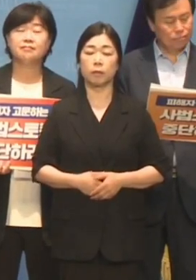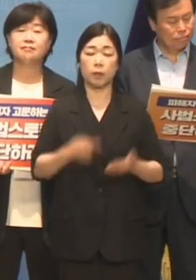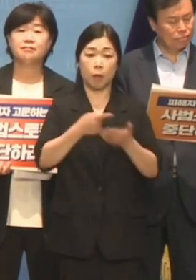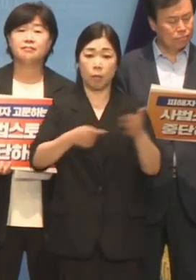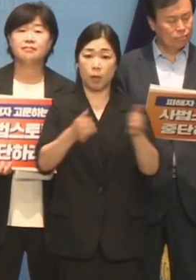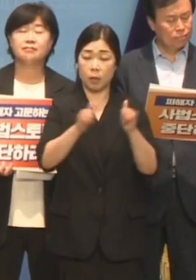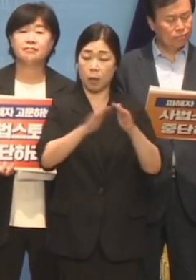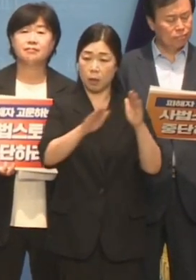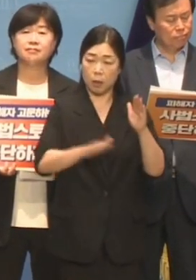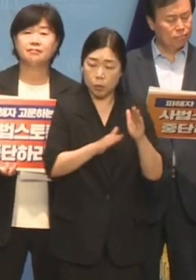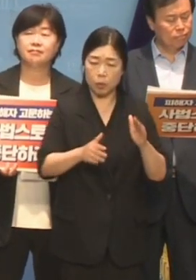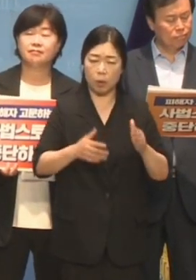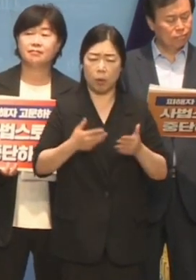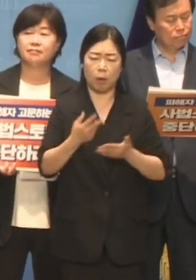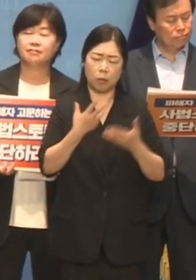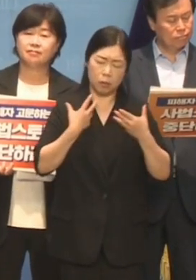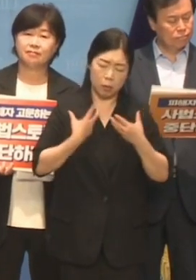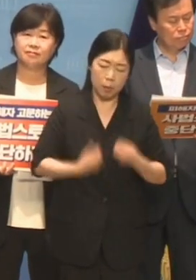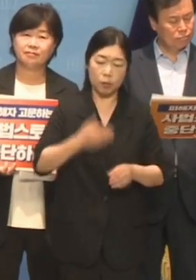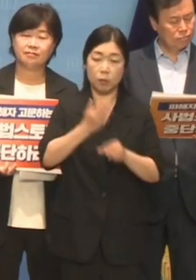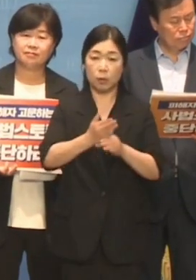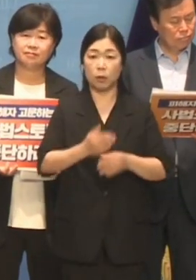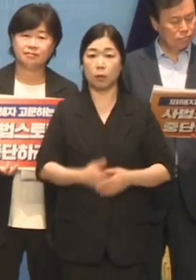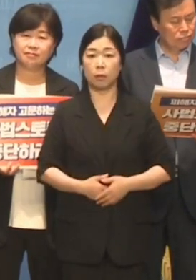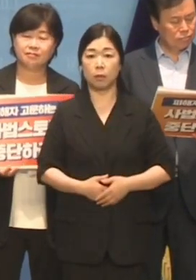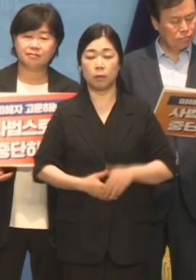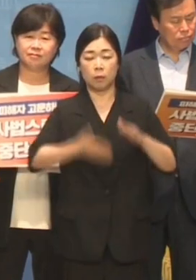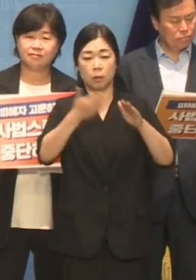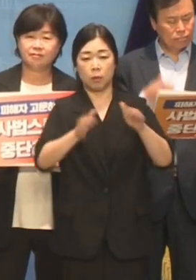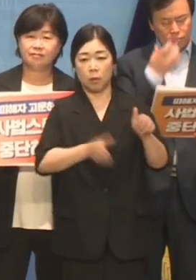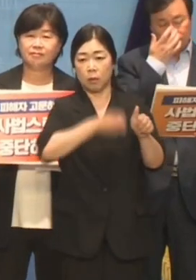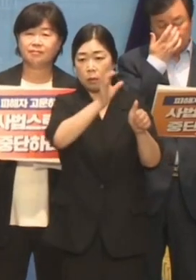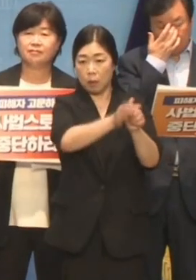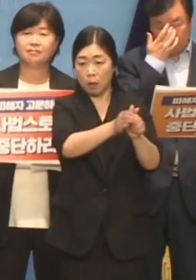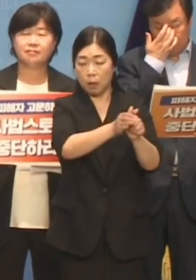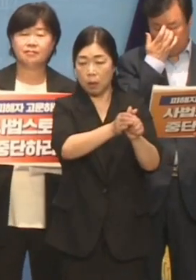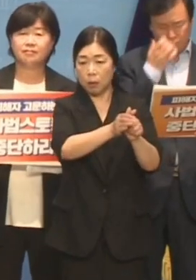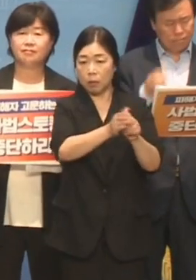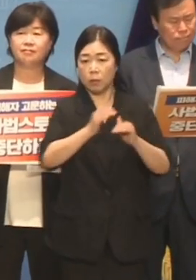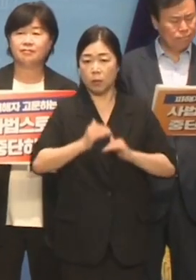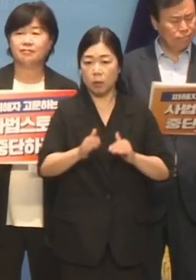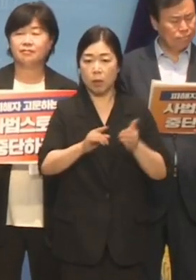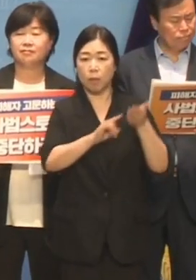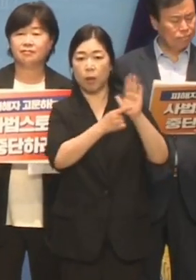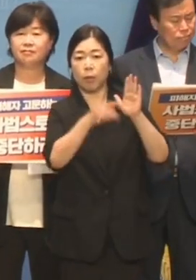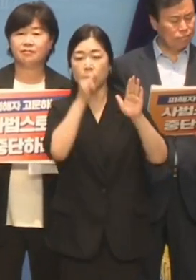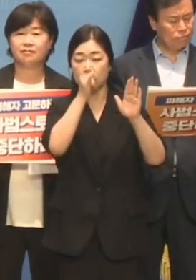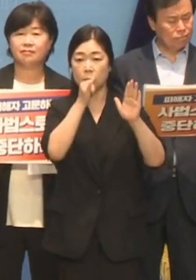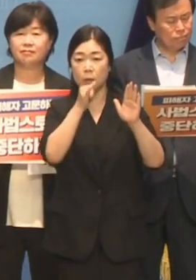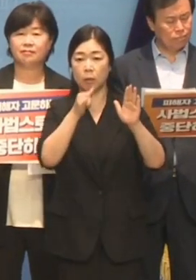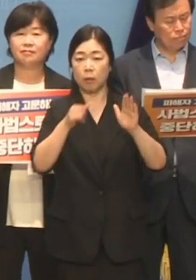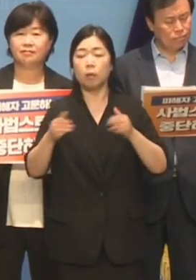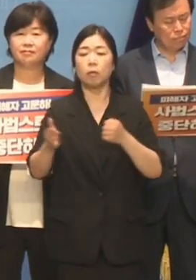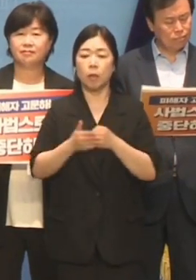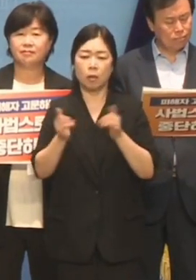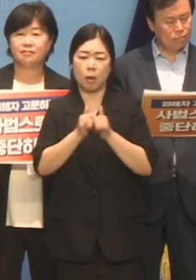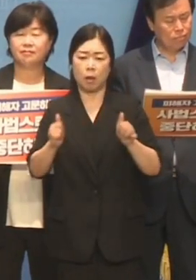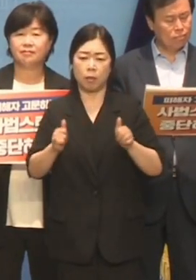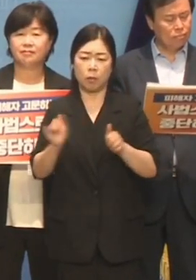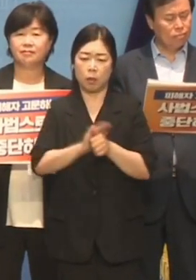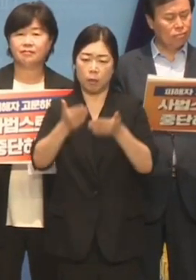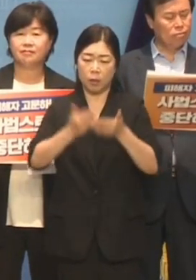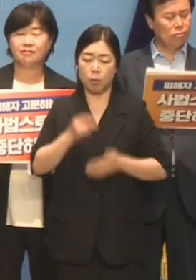피해자 유족도 절망하고 있습니다. 공탁 절차 개시 소식을 접한 후 사람 취급을 못 받고 있는 것